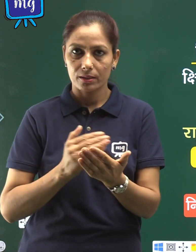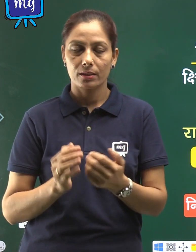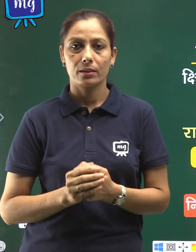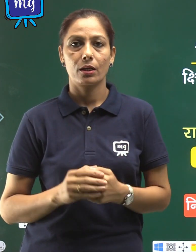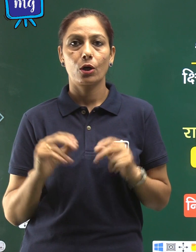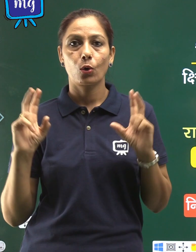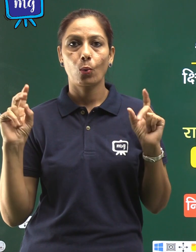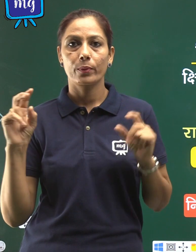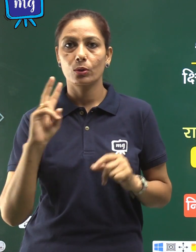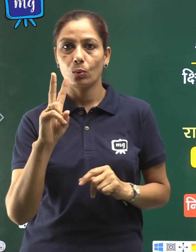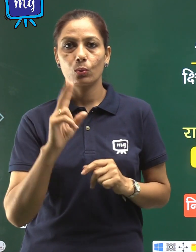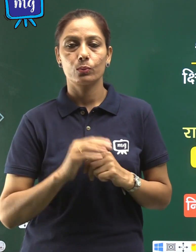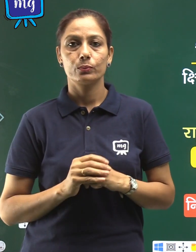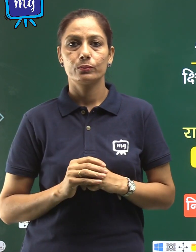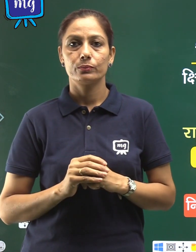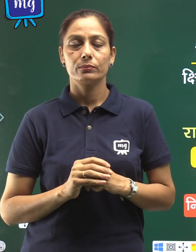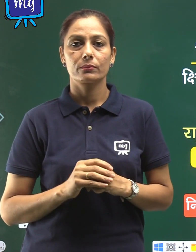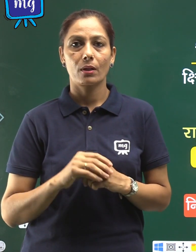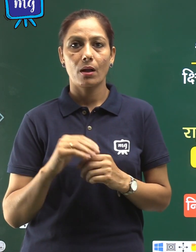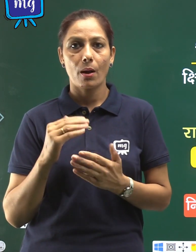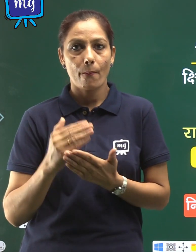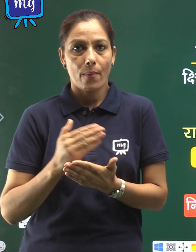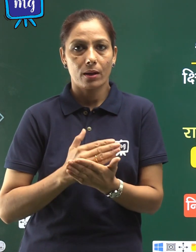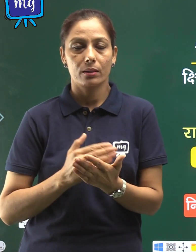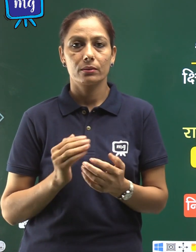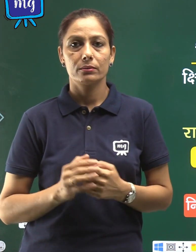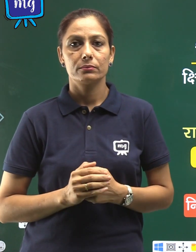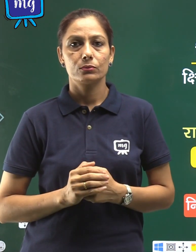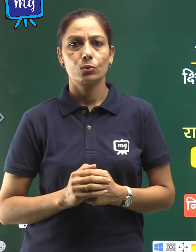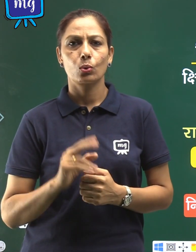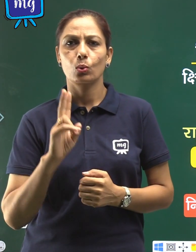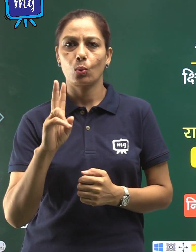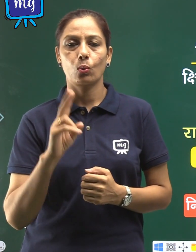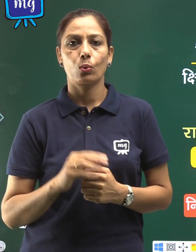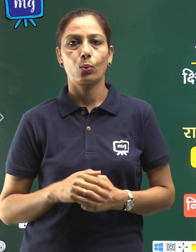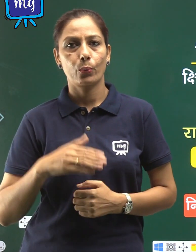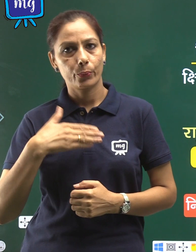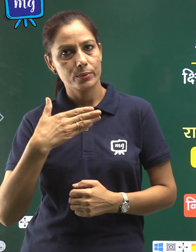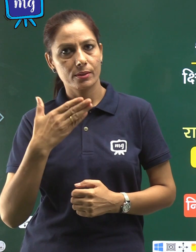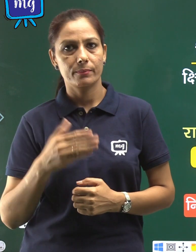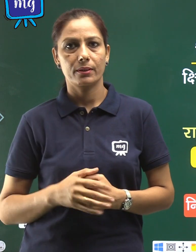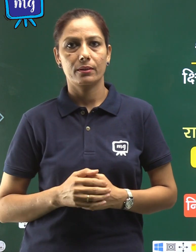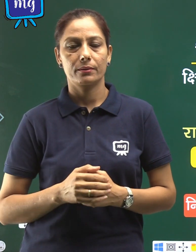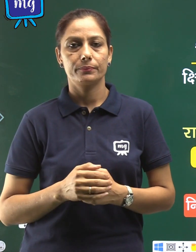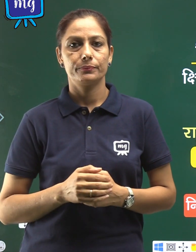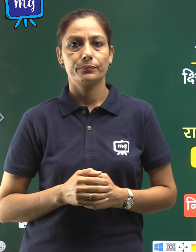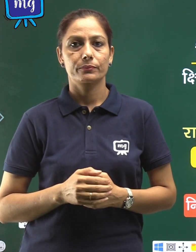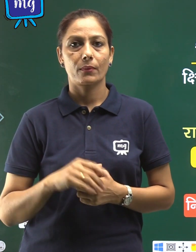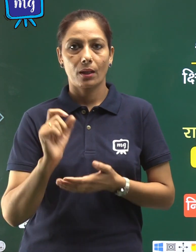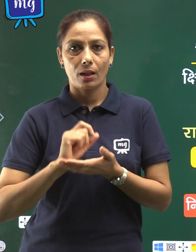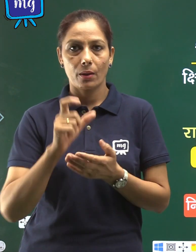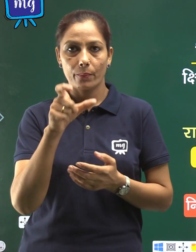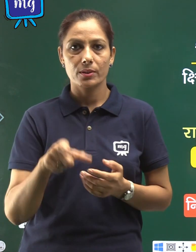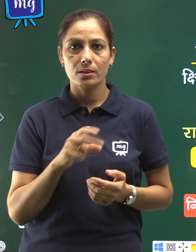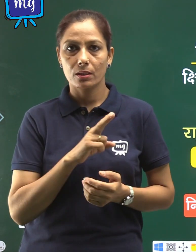एक अध्याय 21 का भाग गैल दो पढेंगे कि लेखक